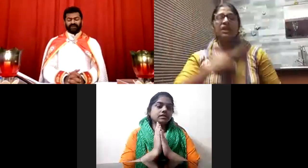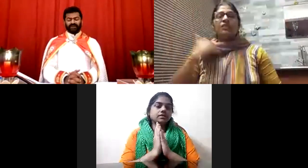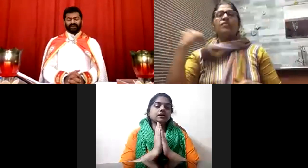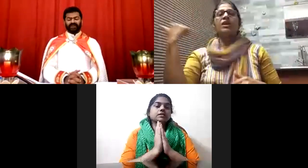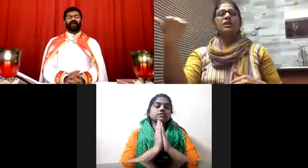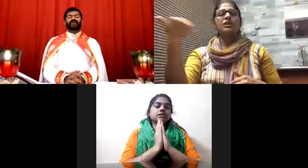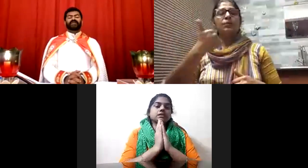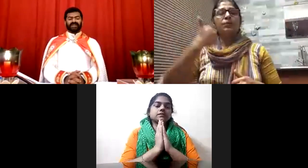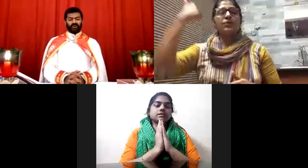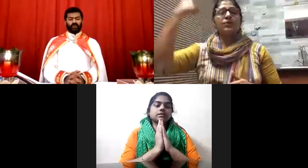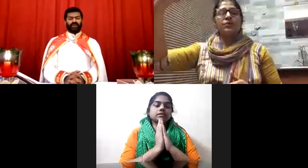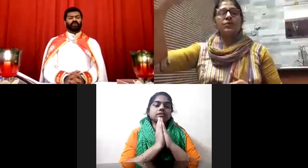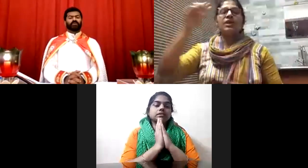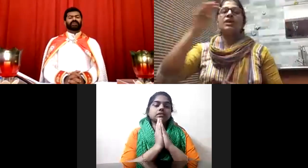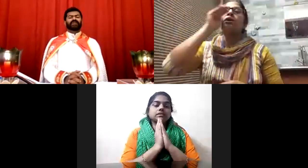പാടിടുവിൻ,